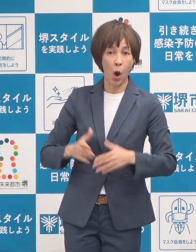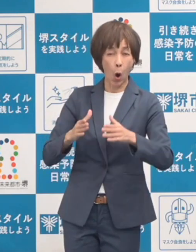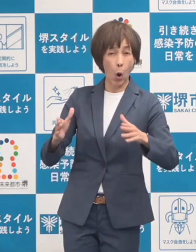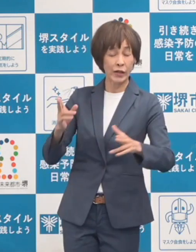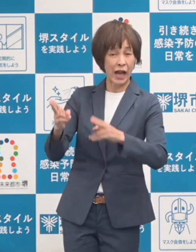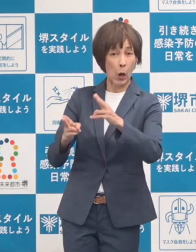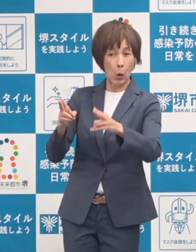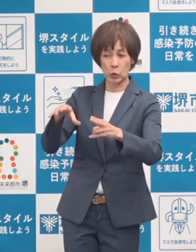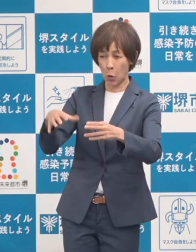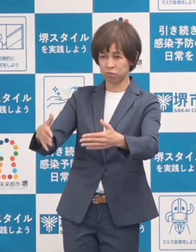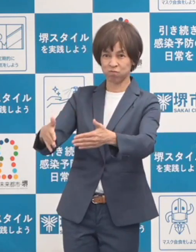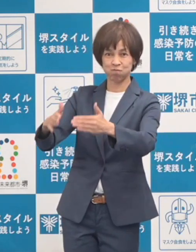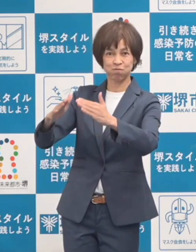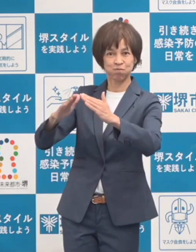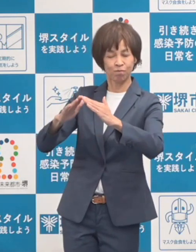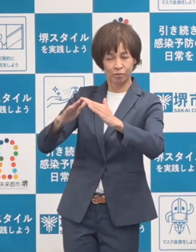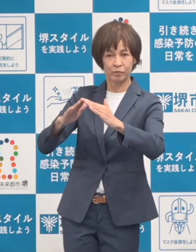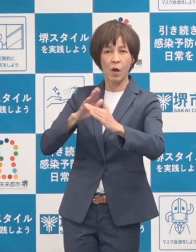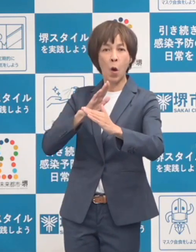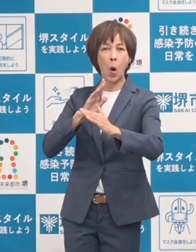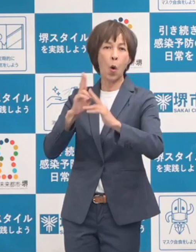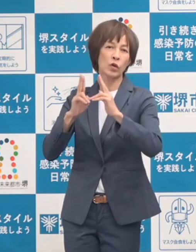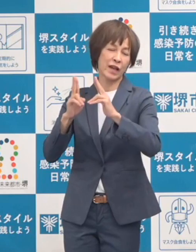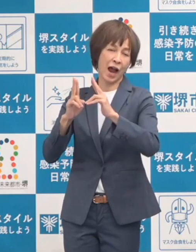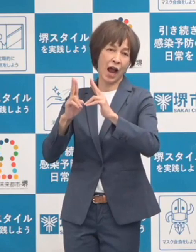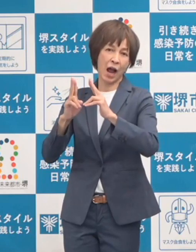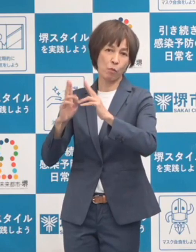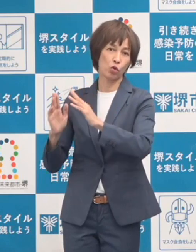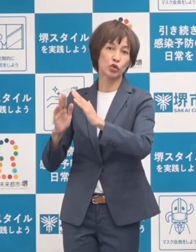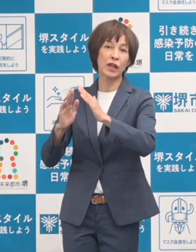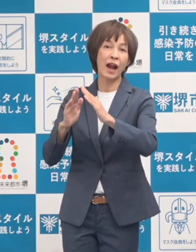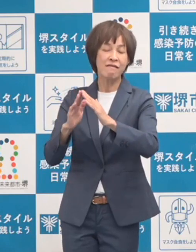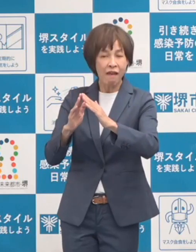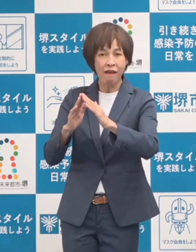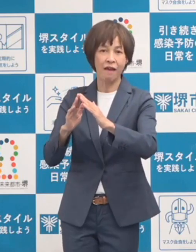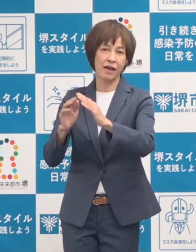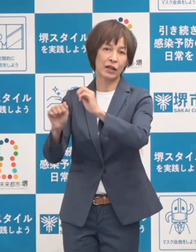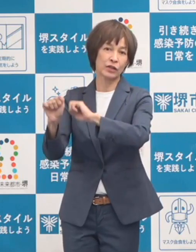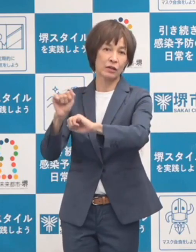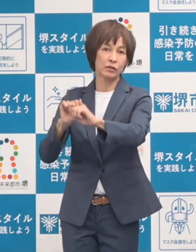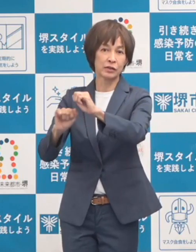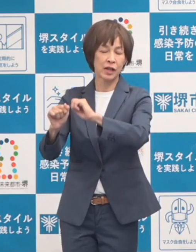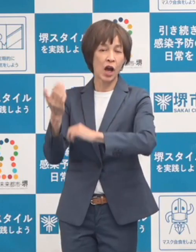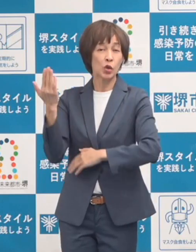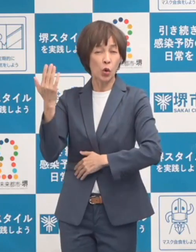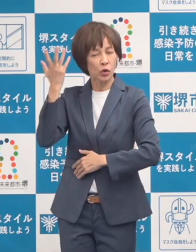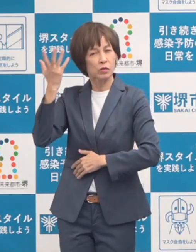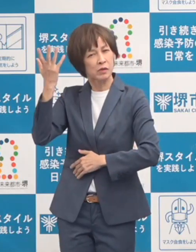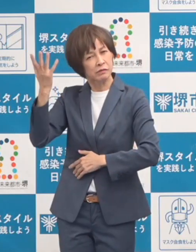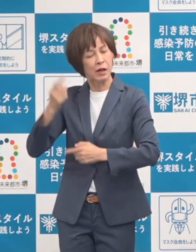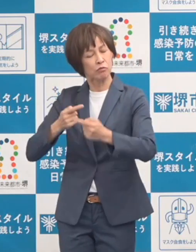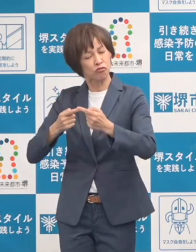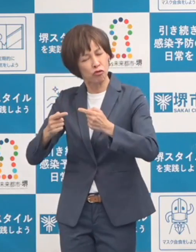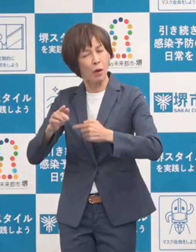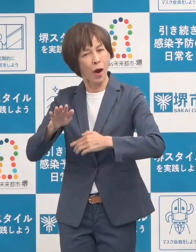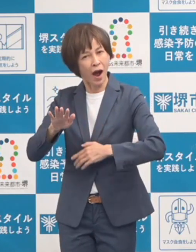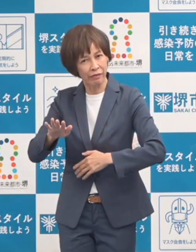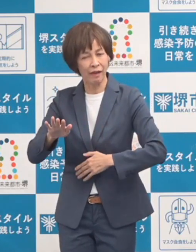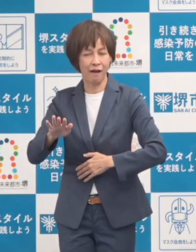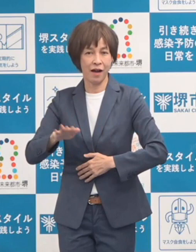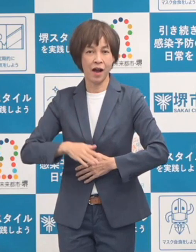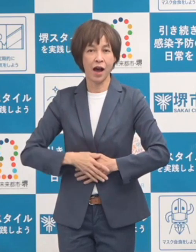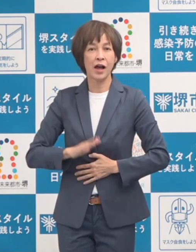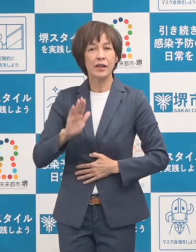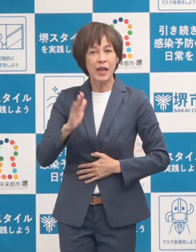を建設されて、本社もそこに移されてご活躍をいただいておりまして、もちろん当初の見込みとは違うところはあったかもしれませんが、